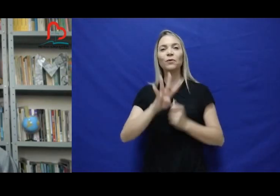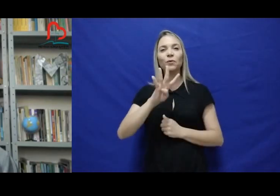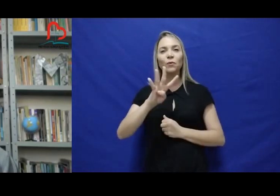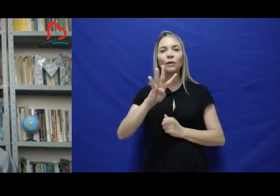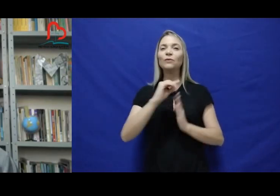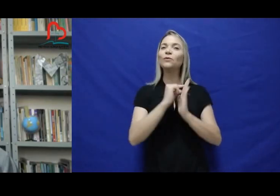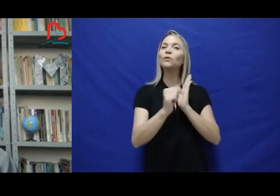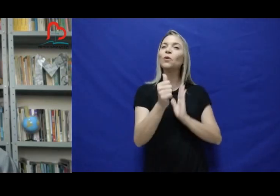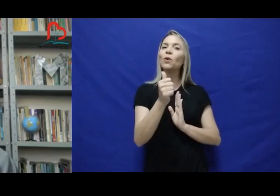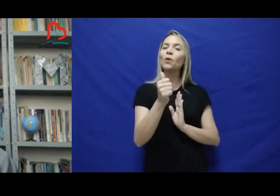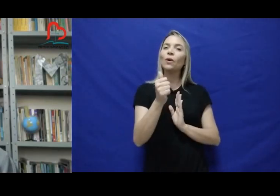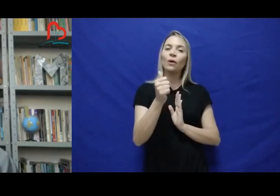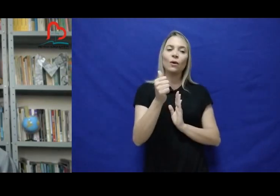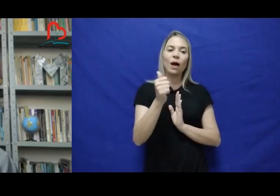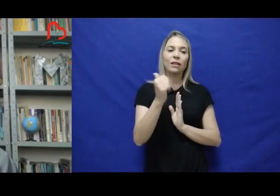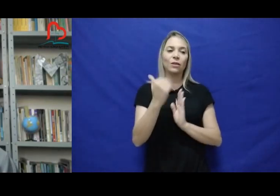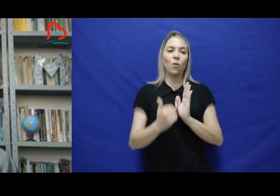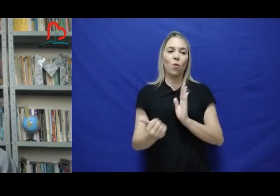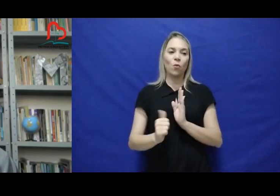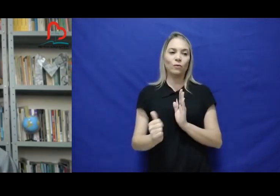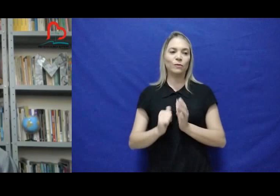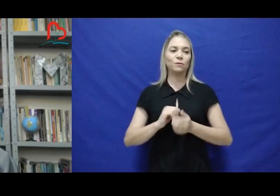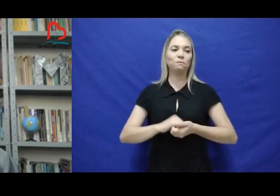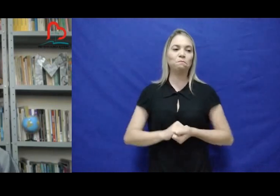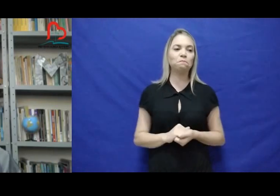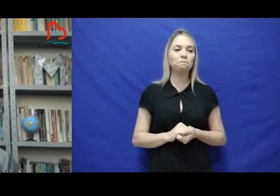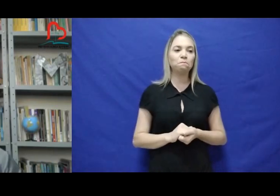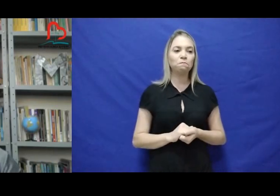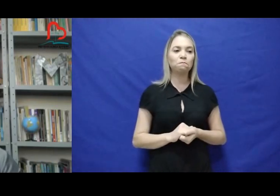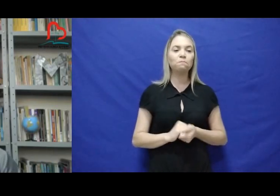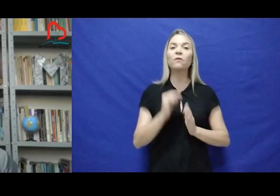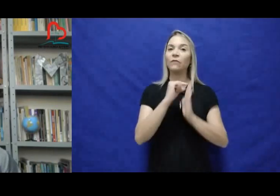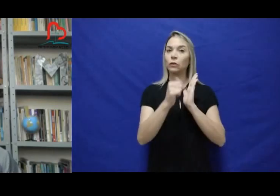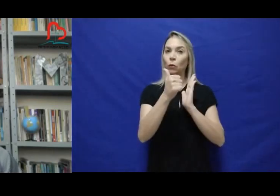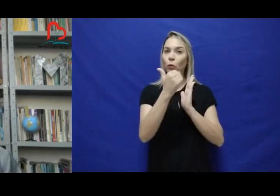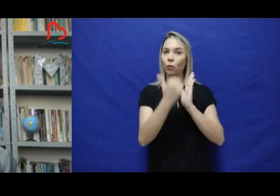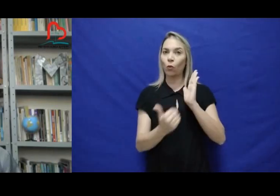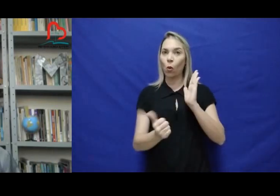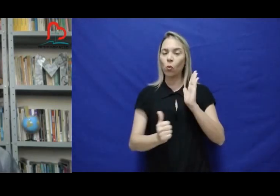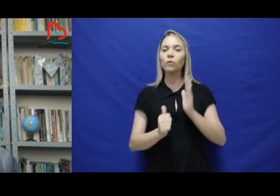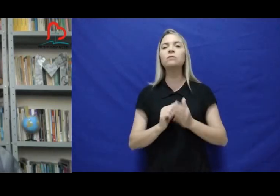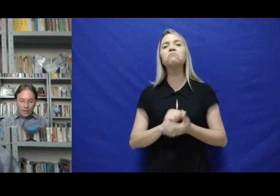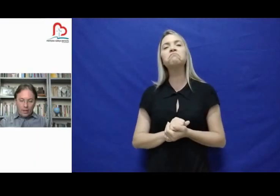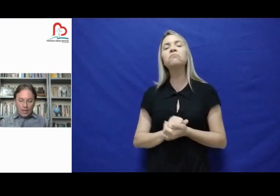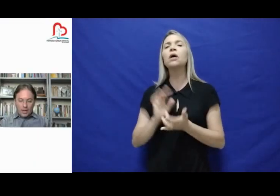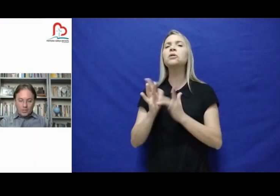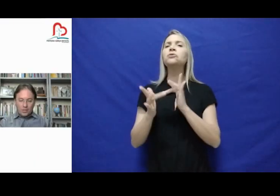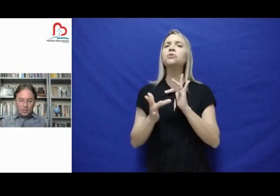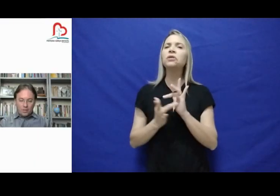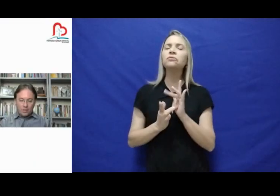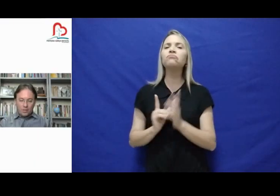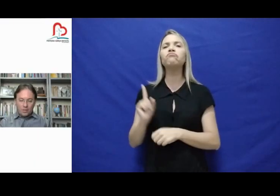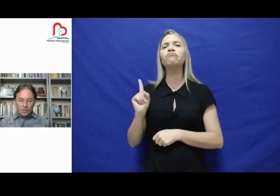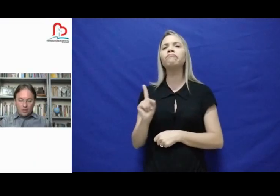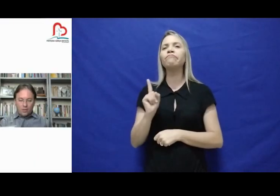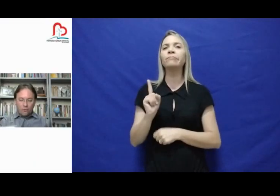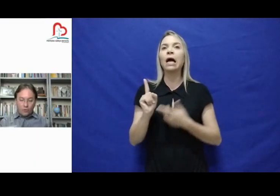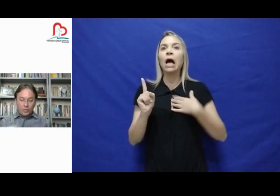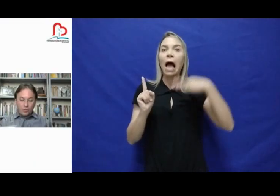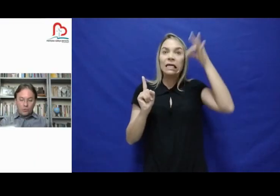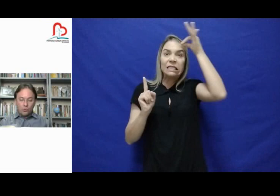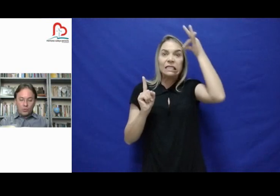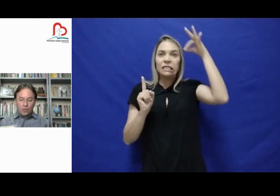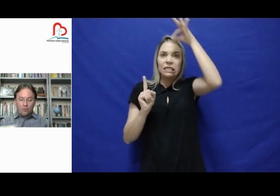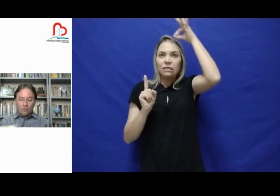4, versos 1 a 11, diz-nos assim a palavra do Senhor. A seguir,